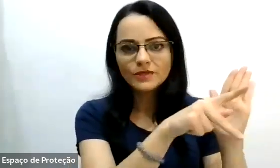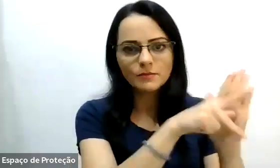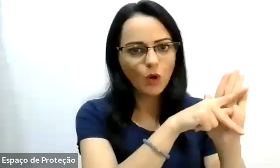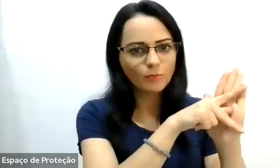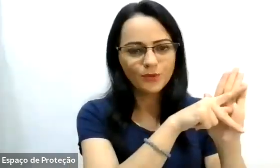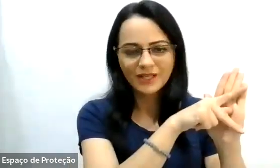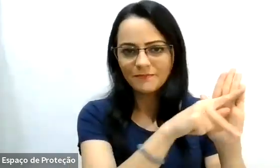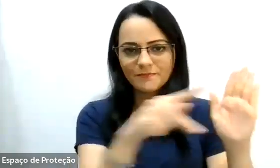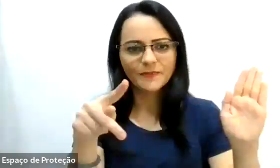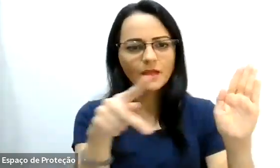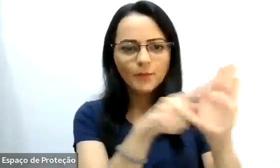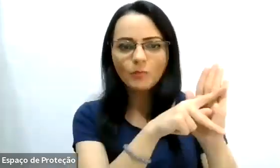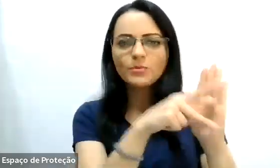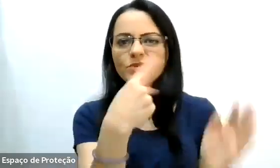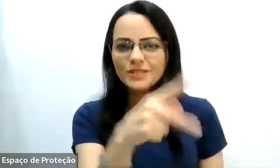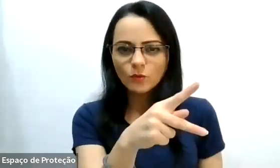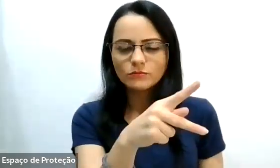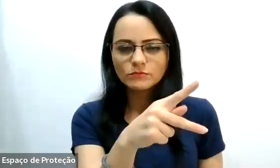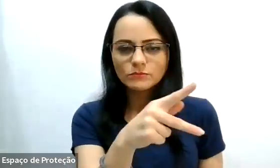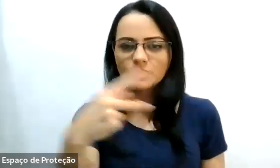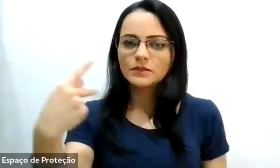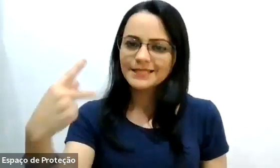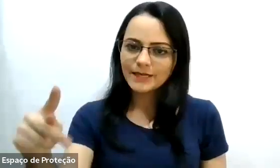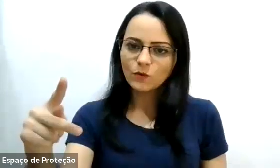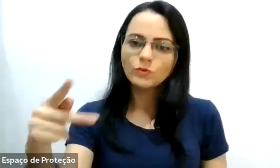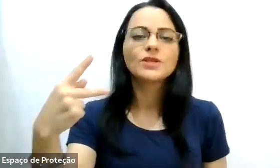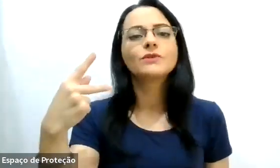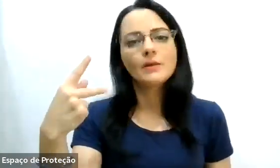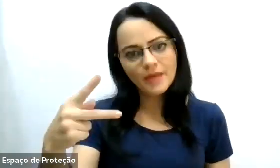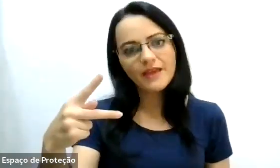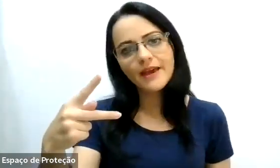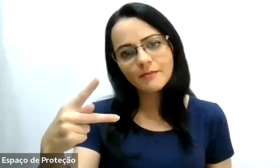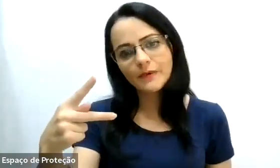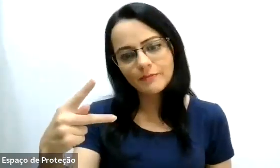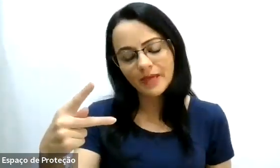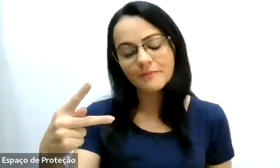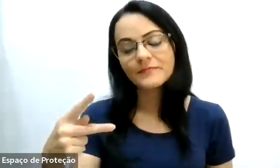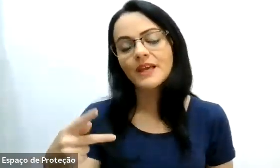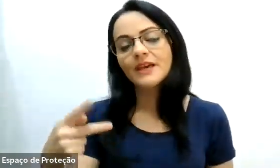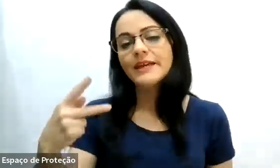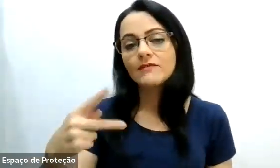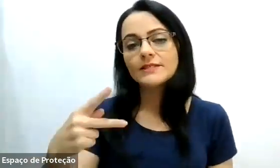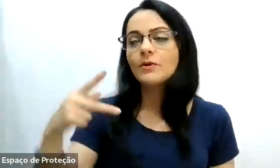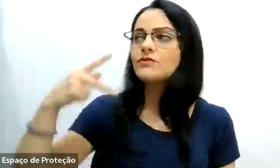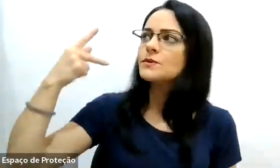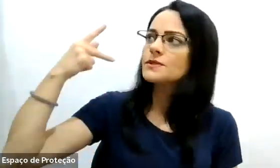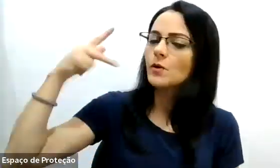esse próprio aqui. Próprio seu. Seu. O seu também é a mão em P. E aí você pode fazer o seu